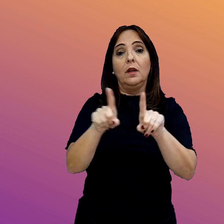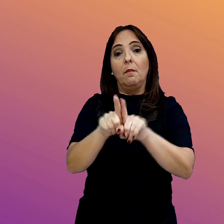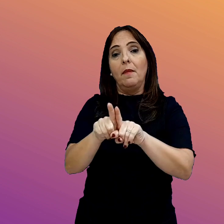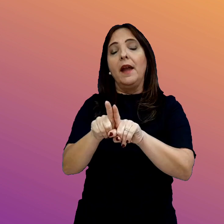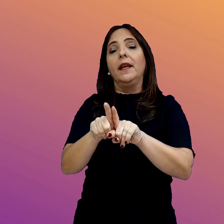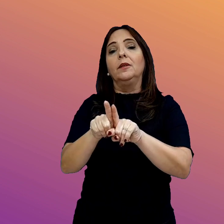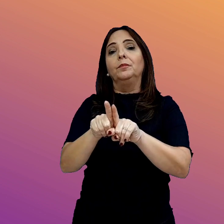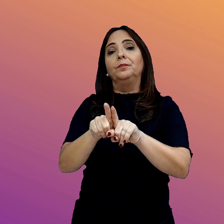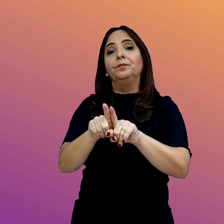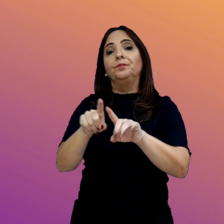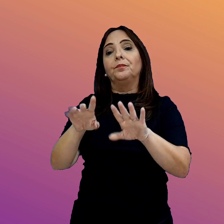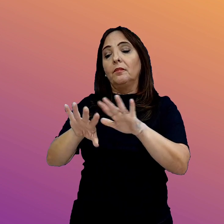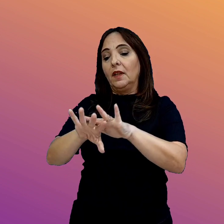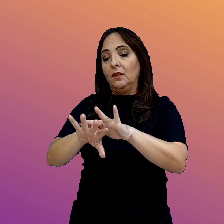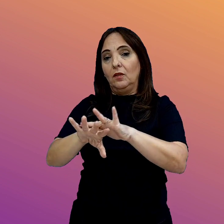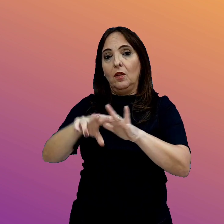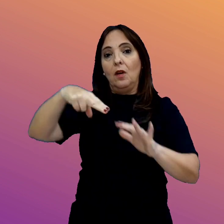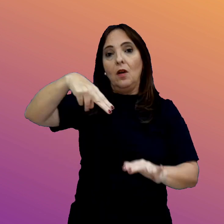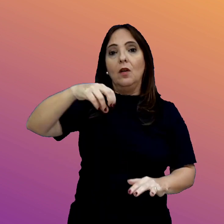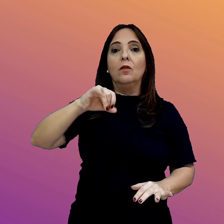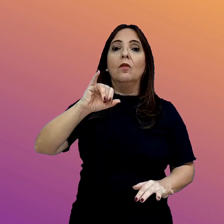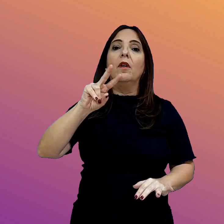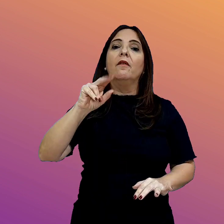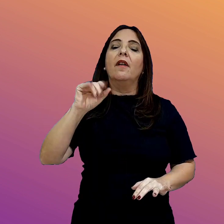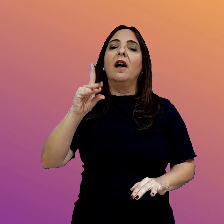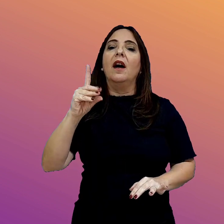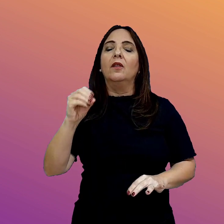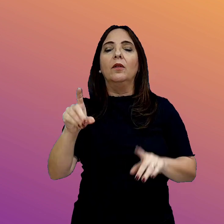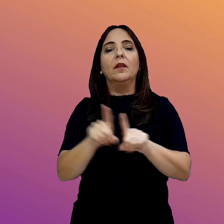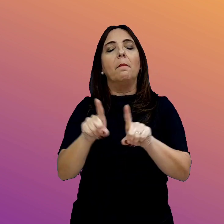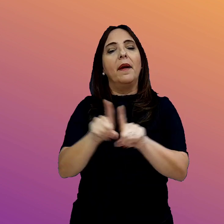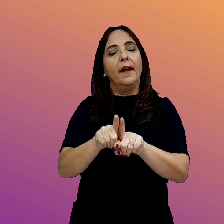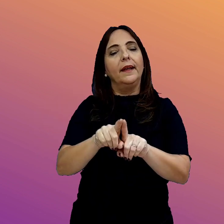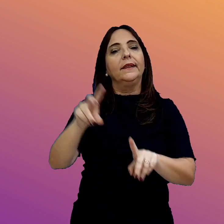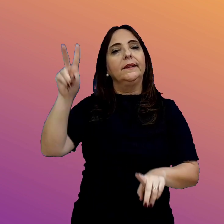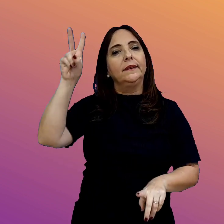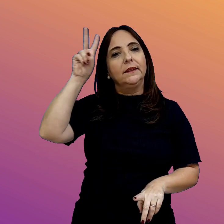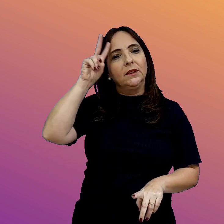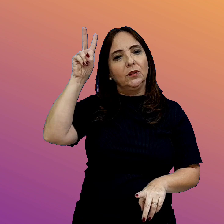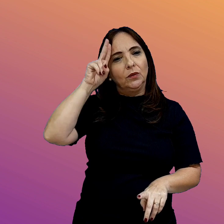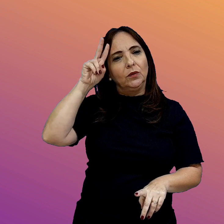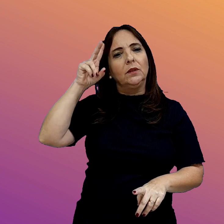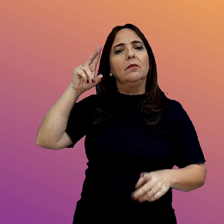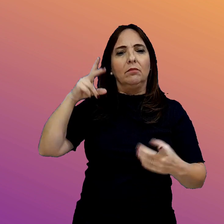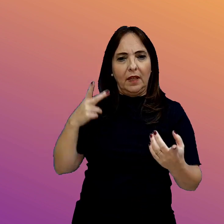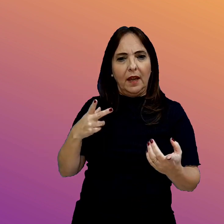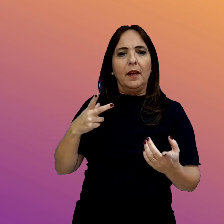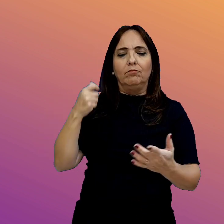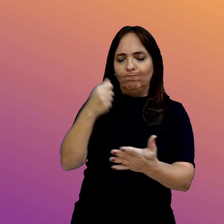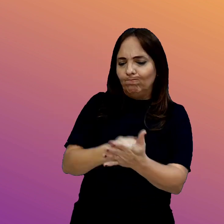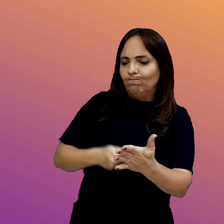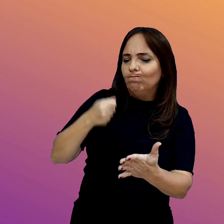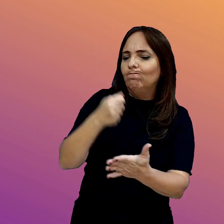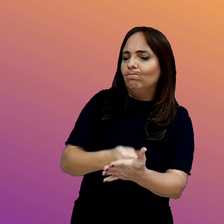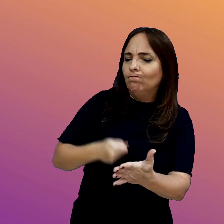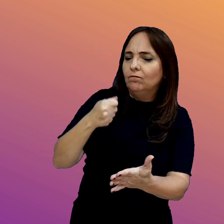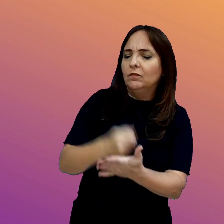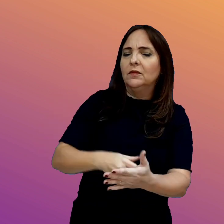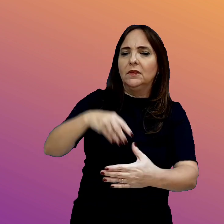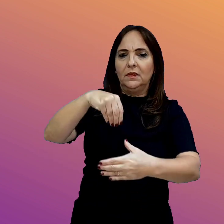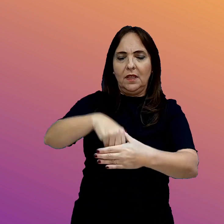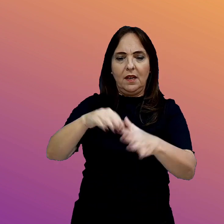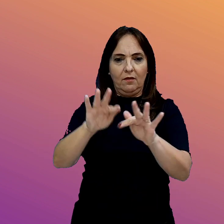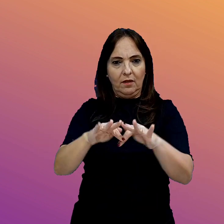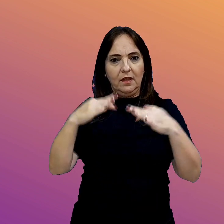segunda-feira com a batalha espiritual na família. Então, às segunda-feiras de junho, nós colocamos sempre uma